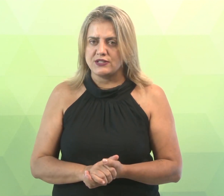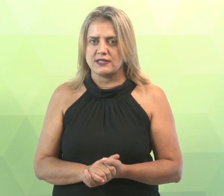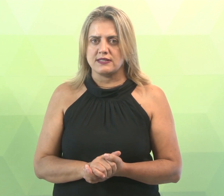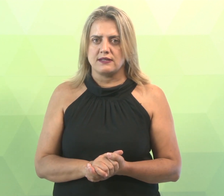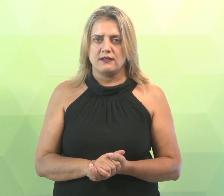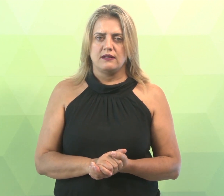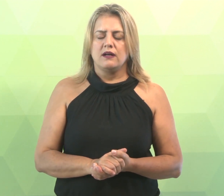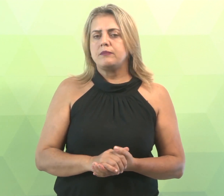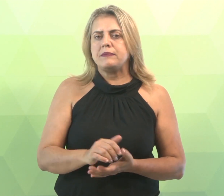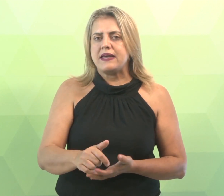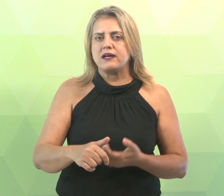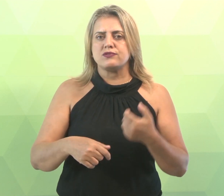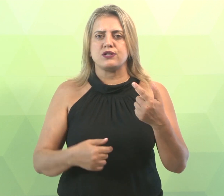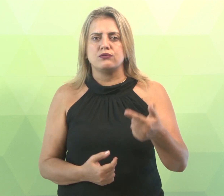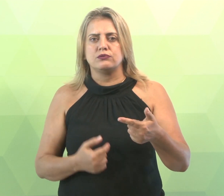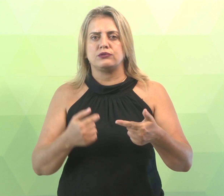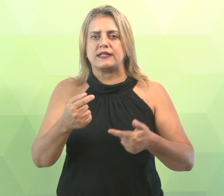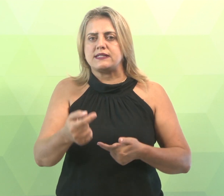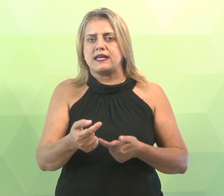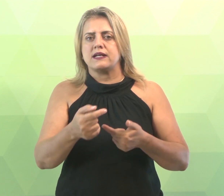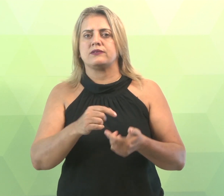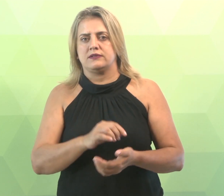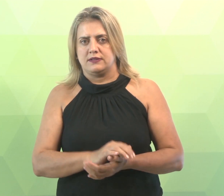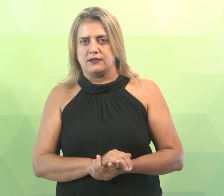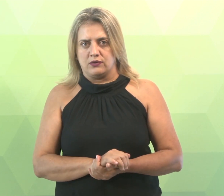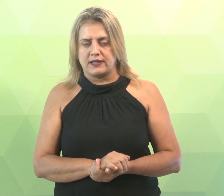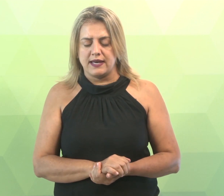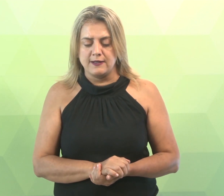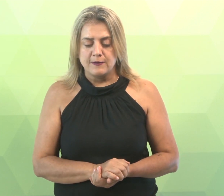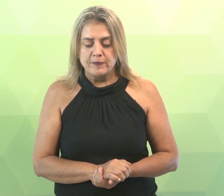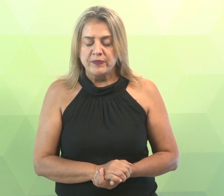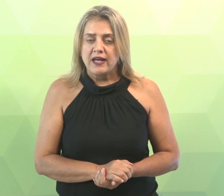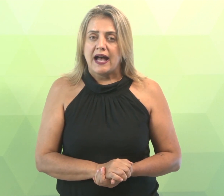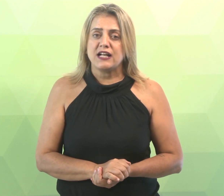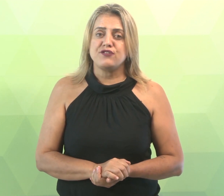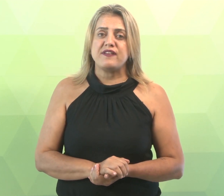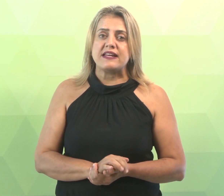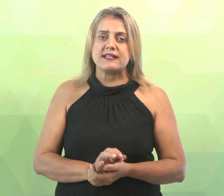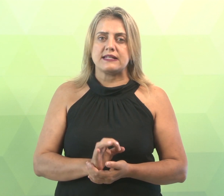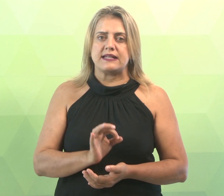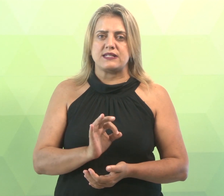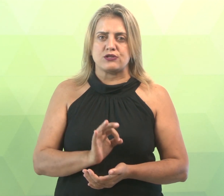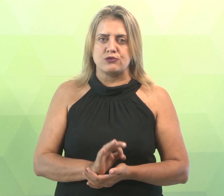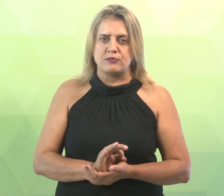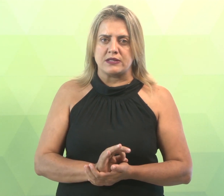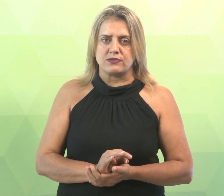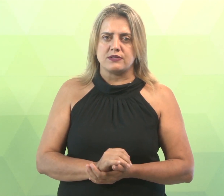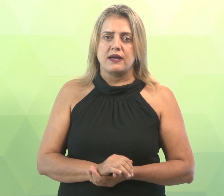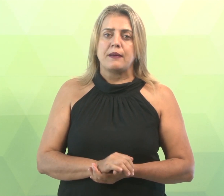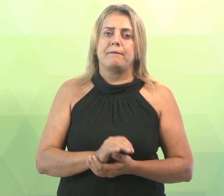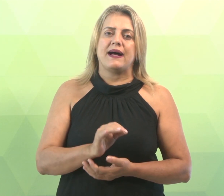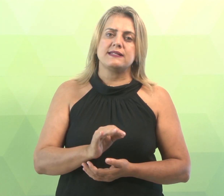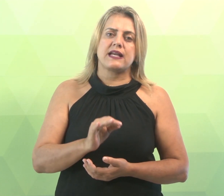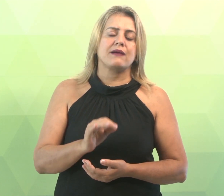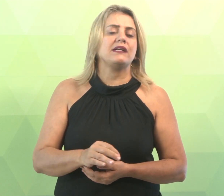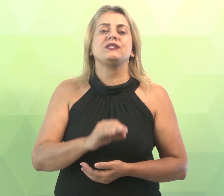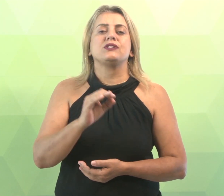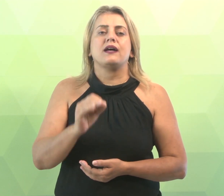diz. Primeiro, segundo, terceiro, ok? A diferença desses números, basicamente, é